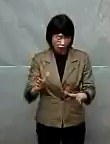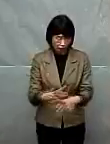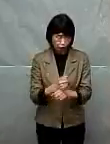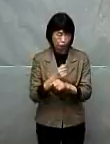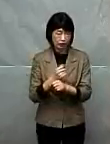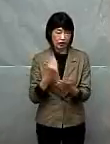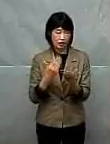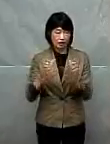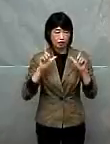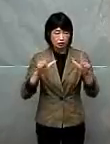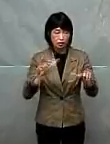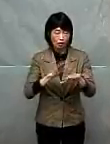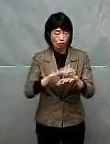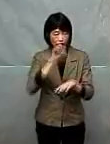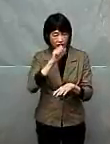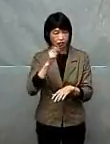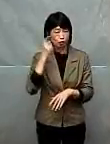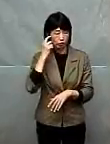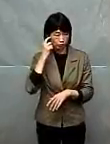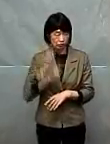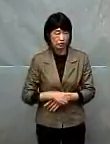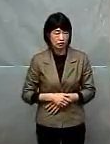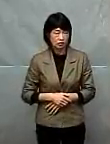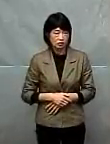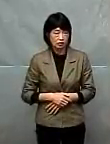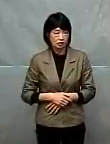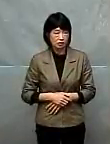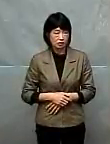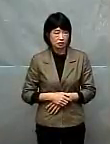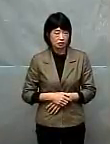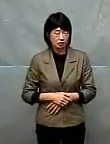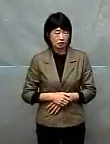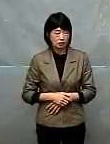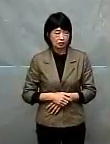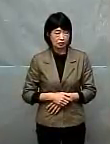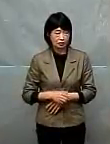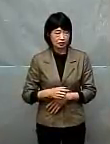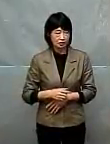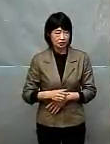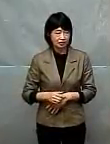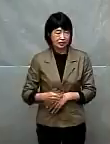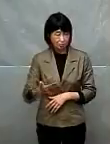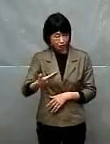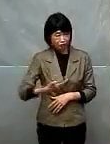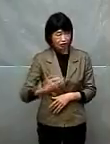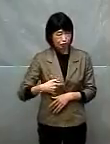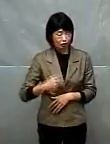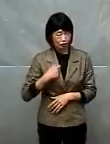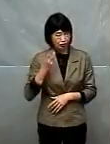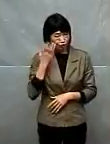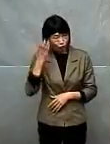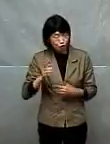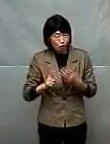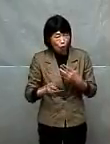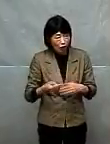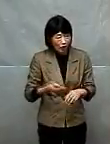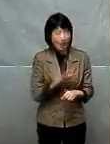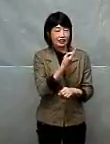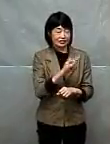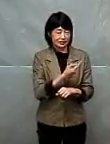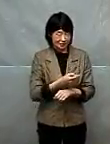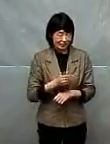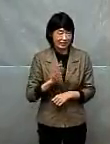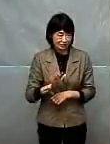いのかなと思っております。まあ、でも本当に今予想外の質問でありました。はい。 でも流